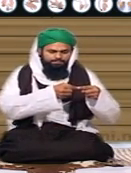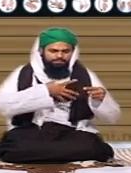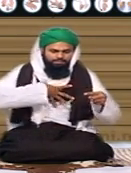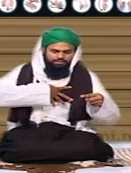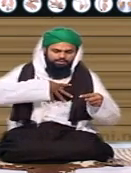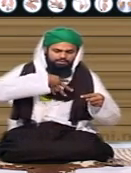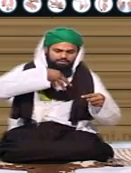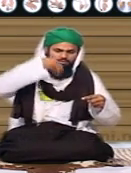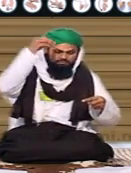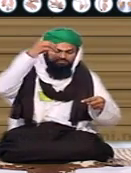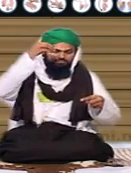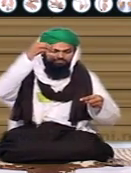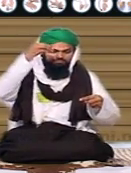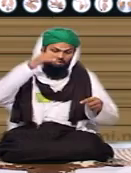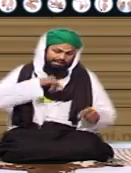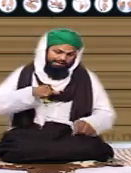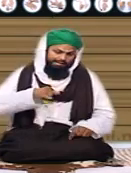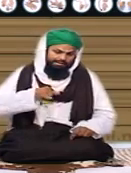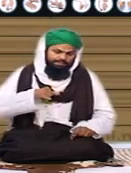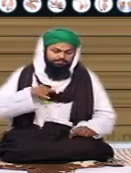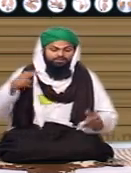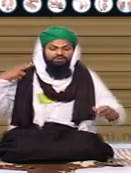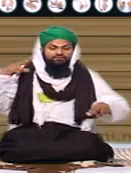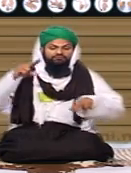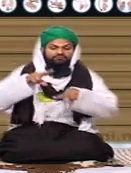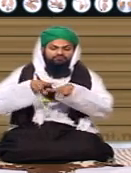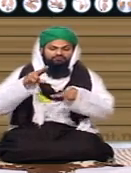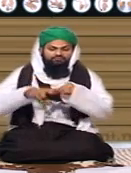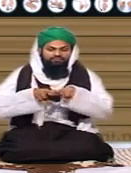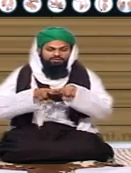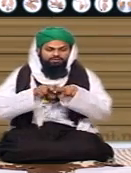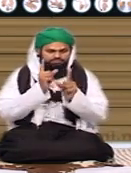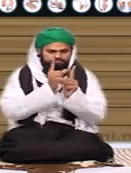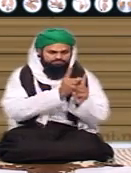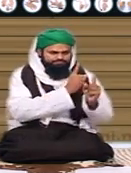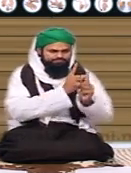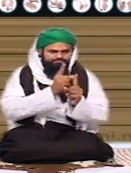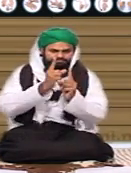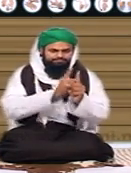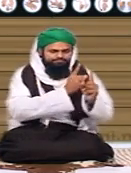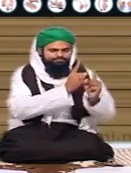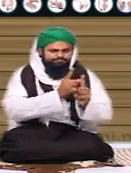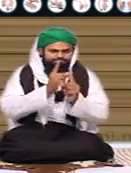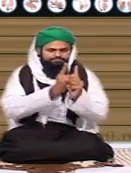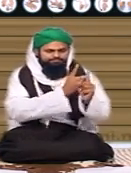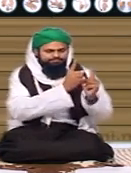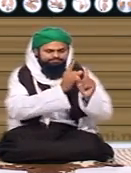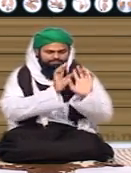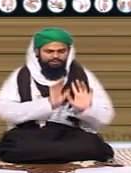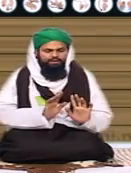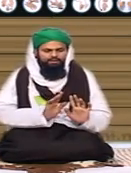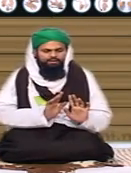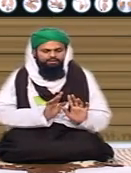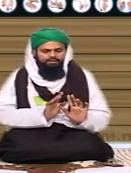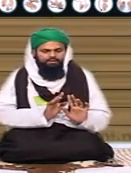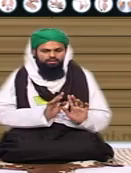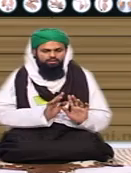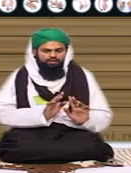آ جائے، گرفتاری کا وارنٹ جاری ہے، فرشتے بالکل آپ کے تعاقب میں، آپ کے پیچھے لگے